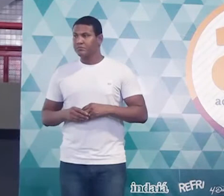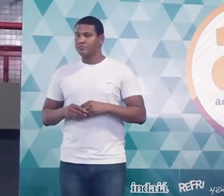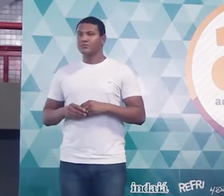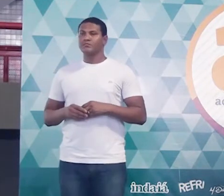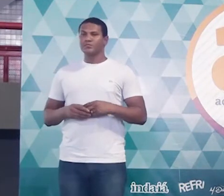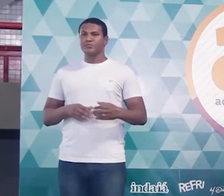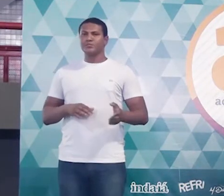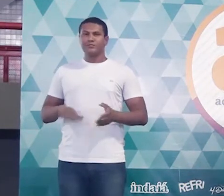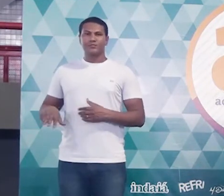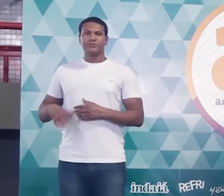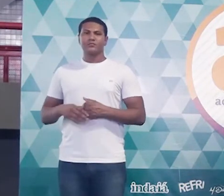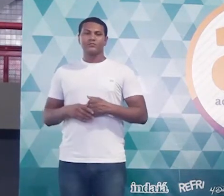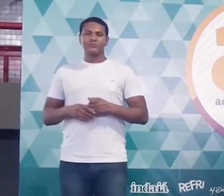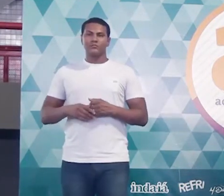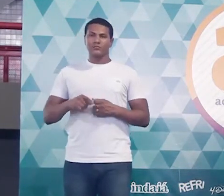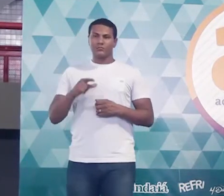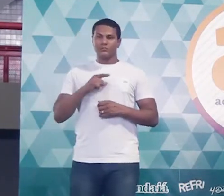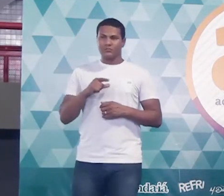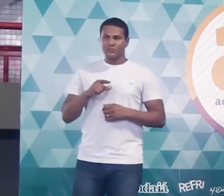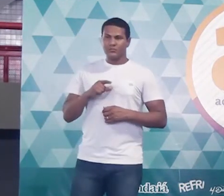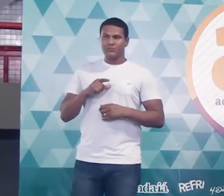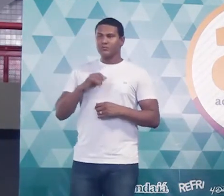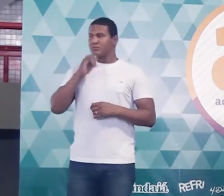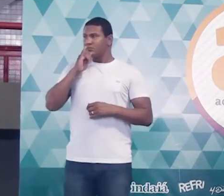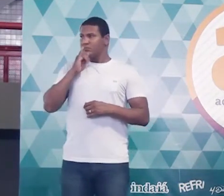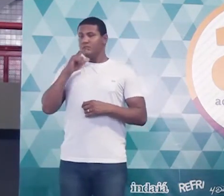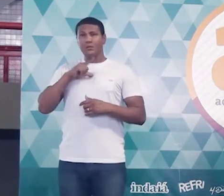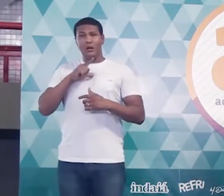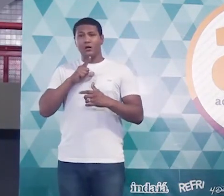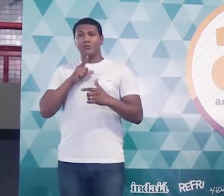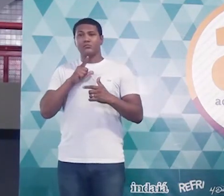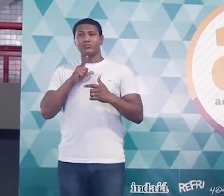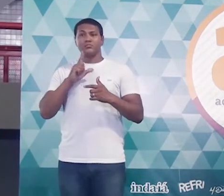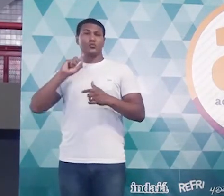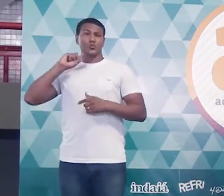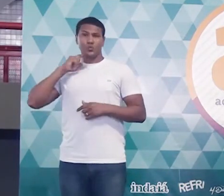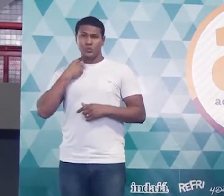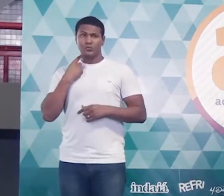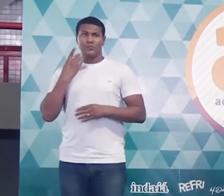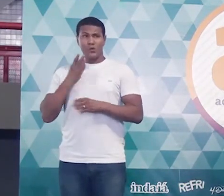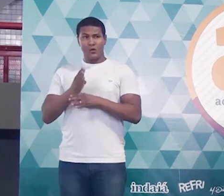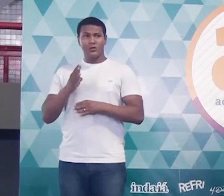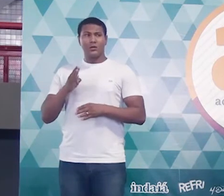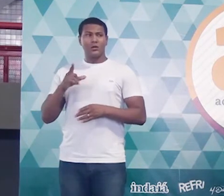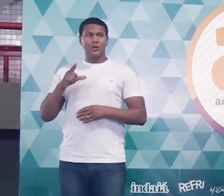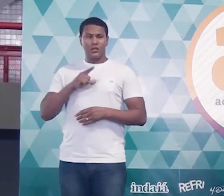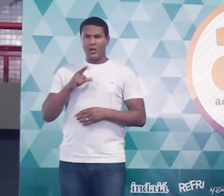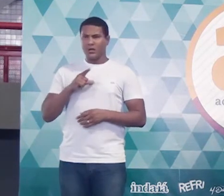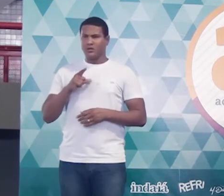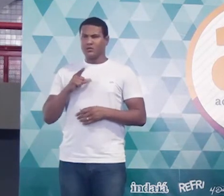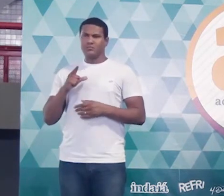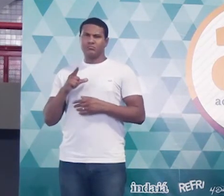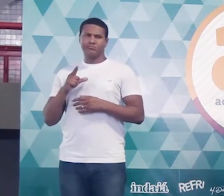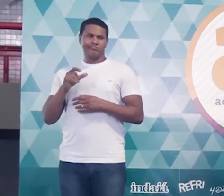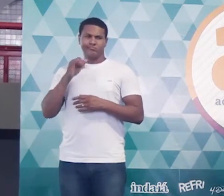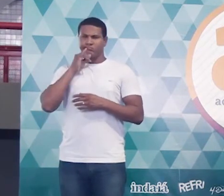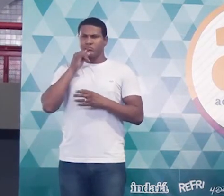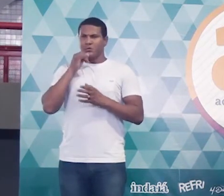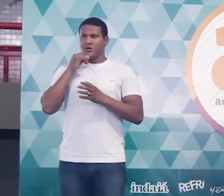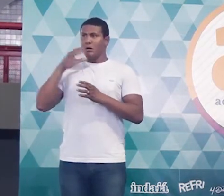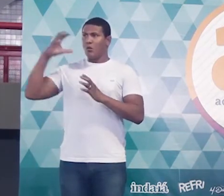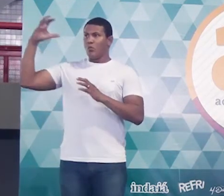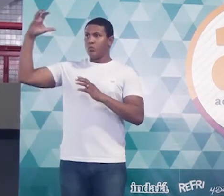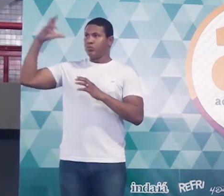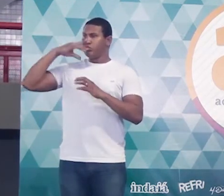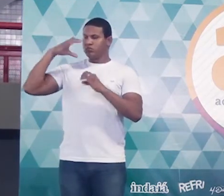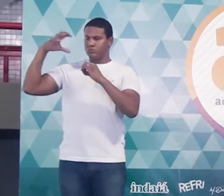Por conta da poluição, a chuva ácida, o efeito estufa tem participação nisso? Não. A